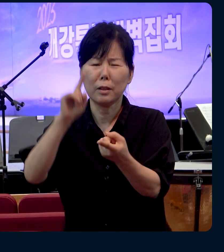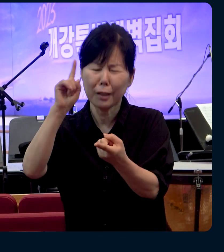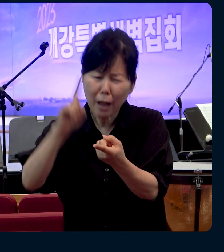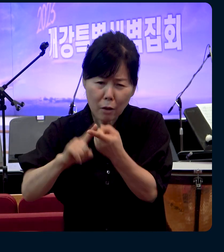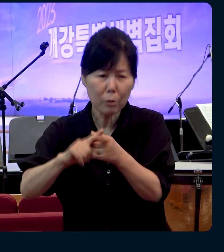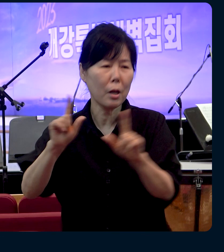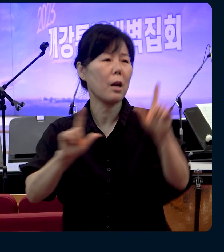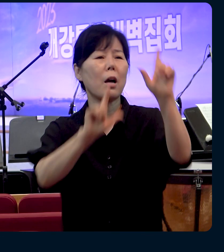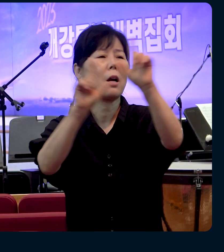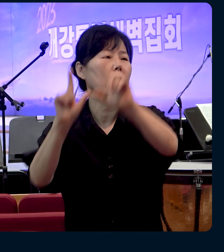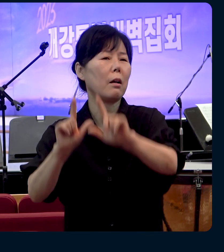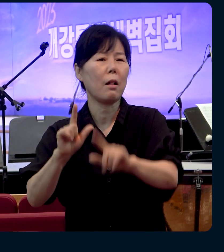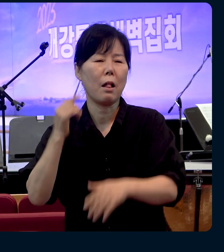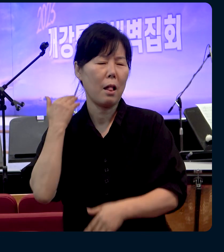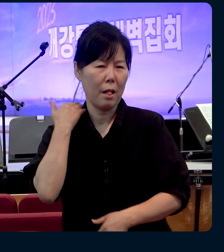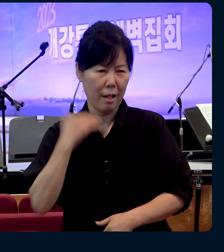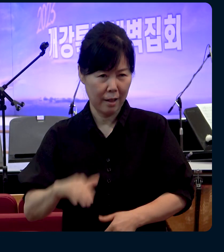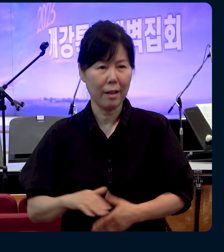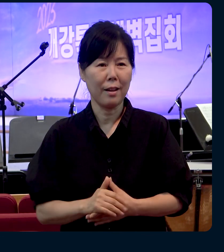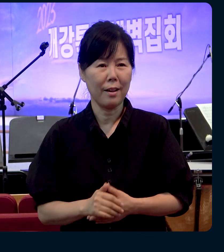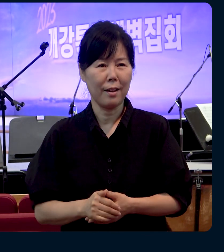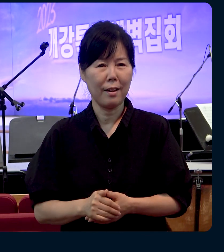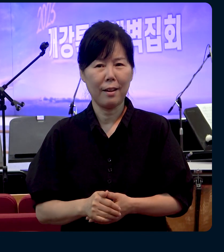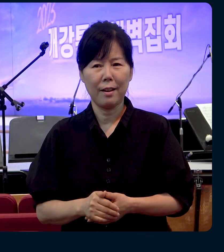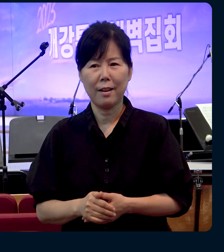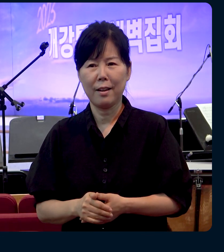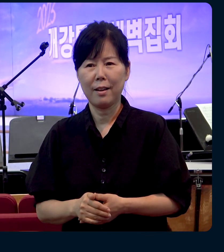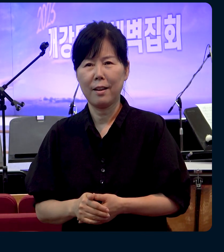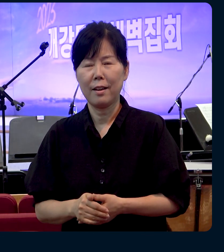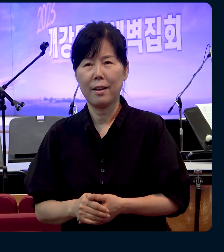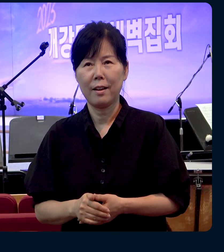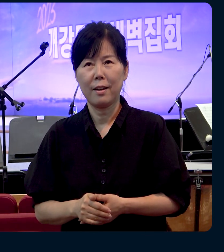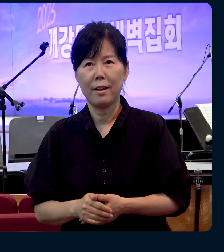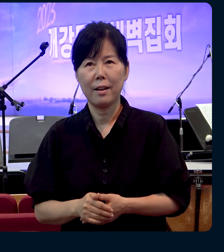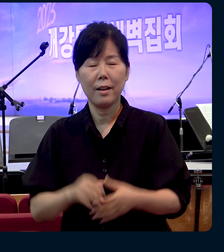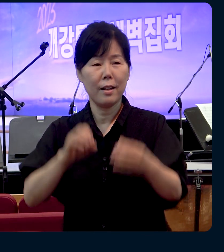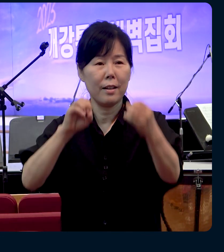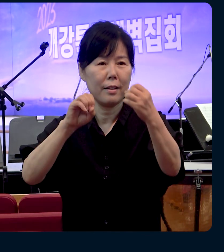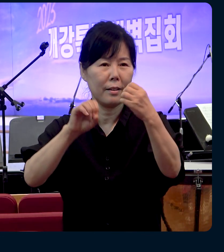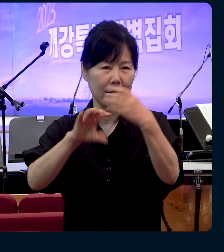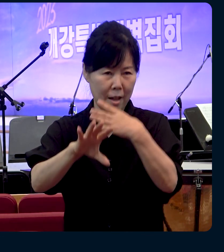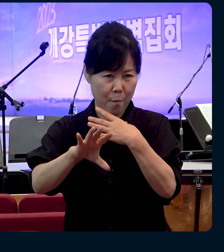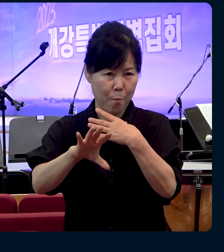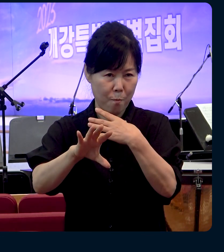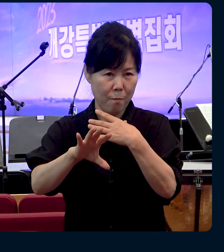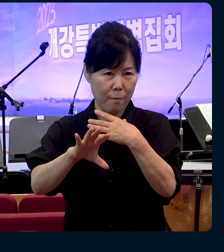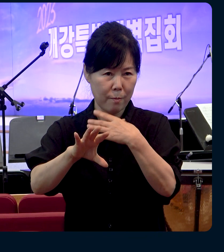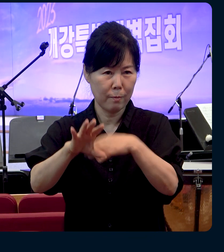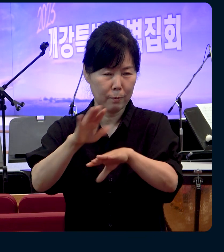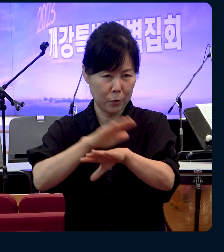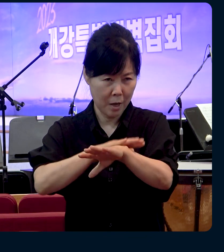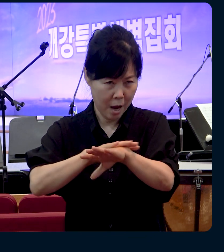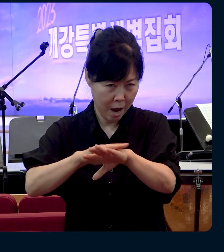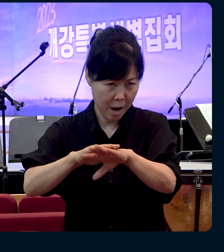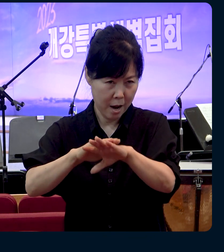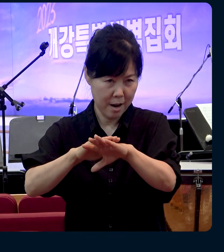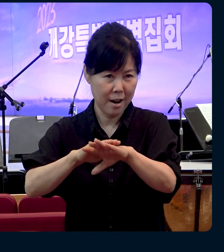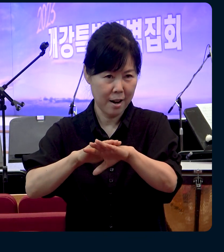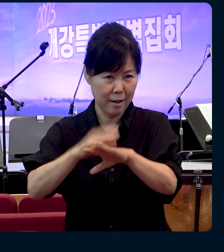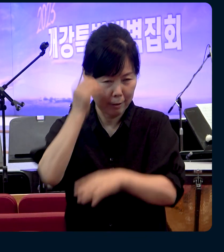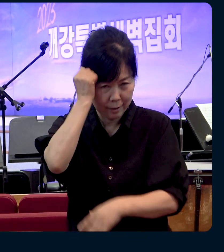그래서 여러분, 정말 이 질문에 대답을 잘하기 위해서, 그래서 우리